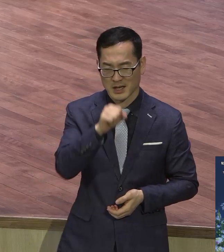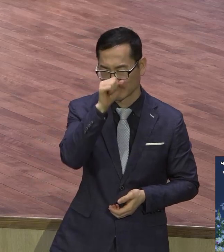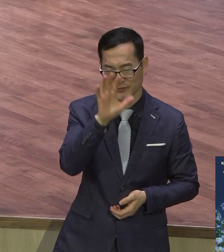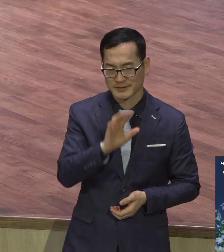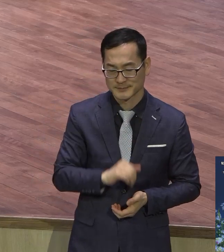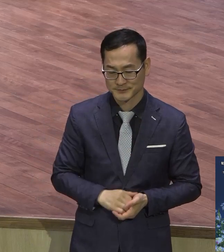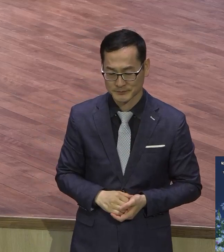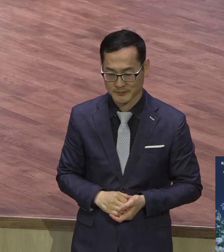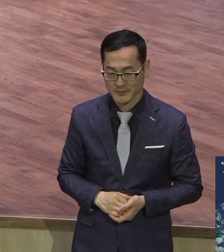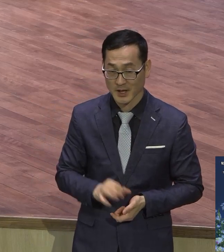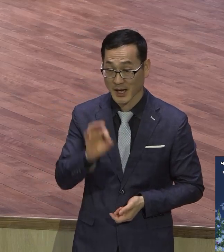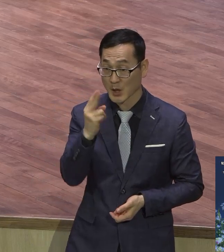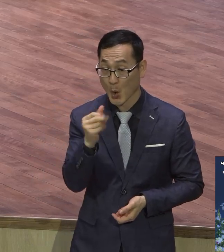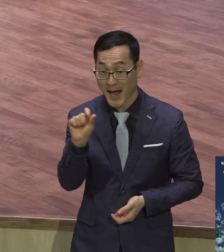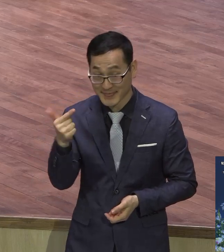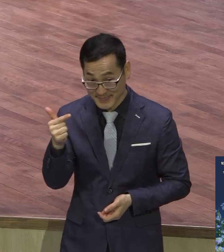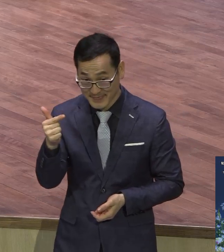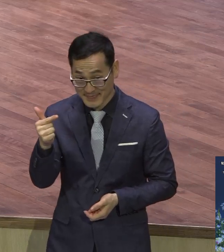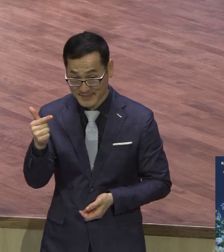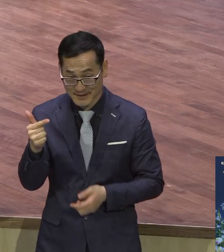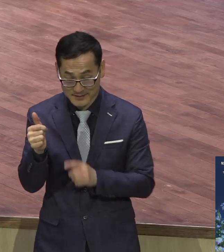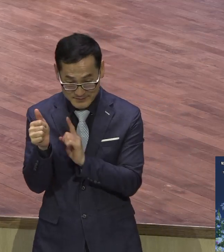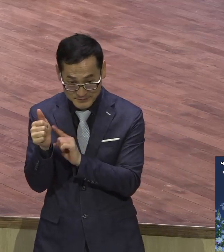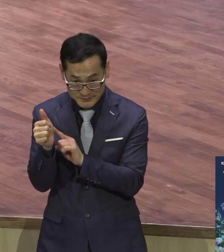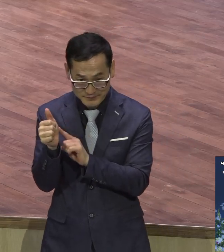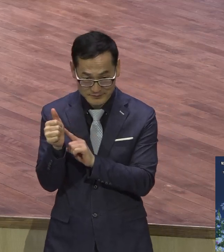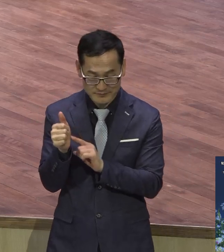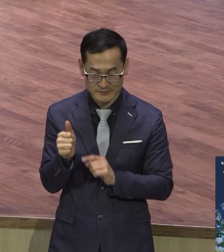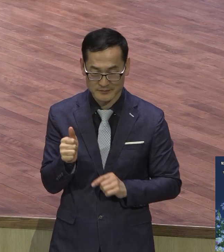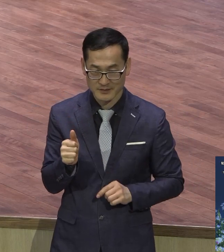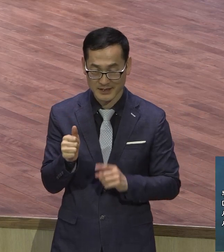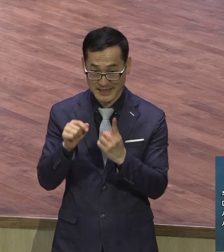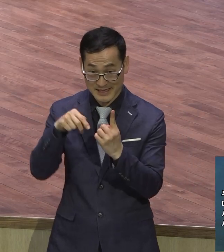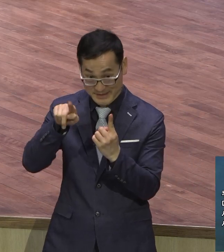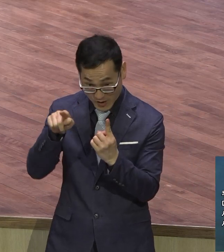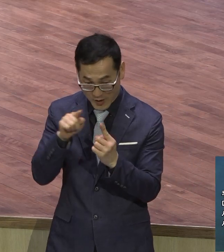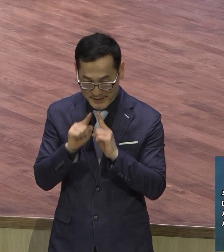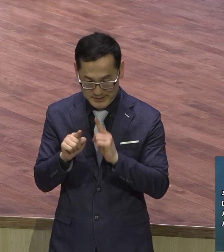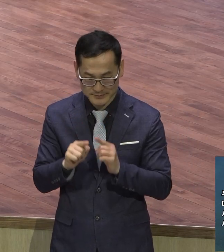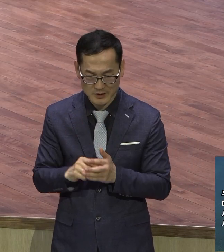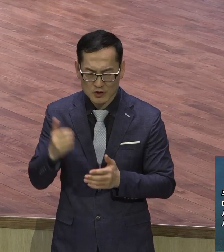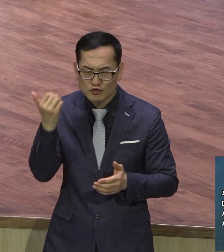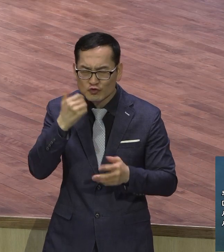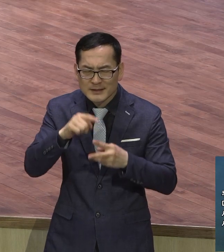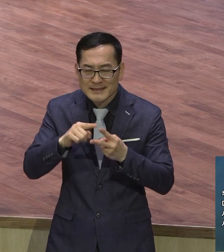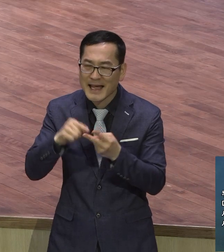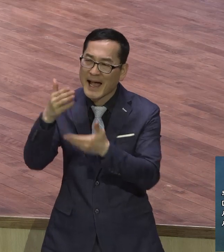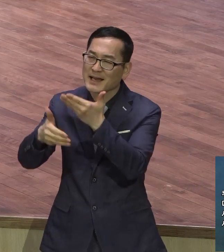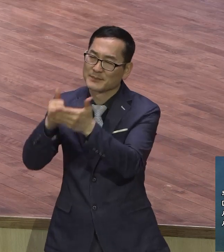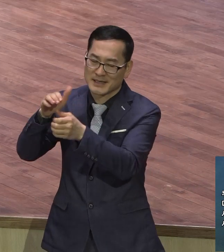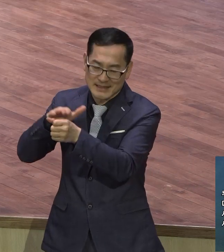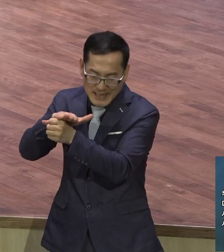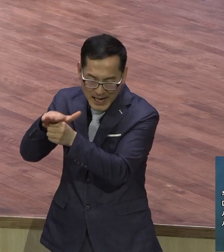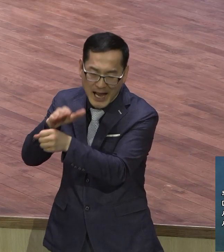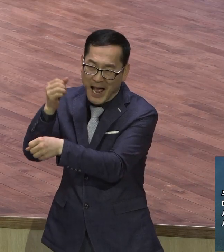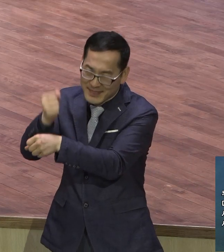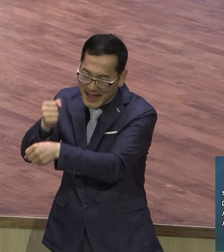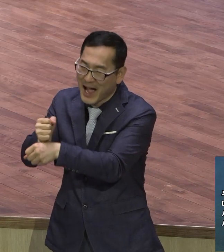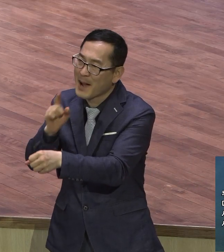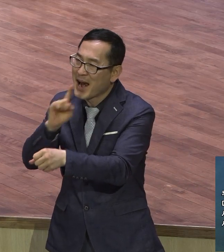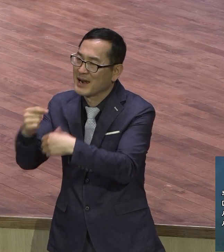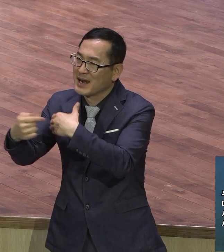사도요한은 요한일서 4장 20절에 누구든지 하나님을 사랑하노라 하고 그 형제를